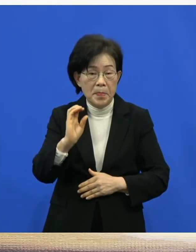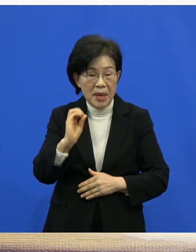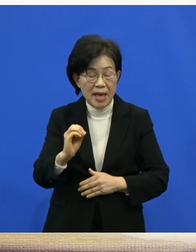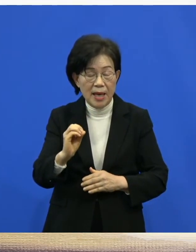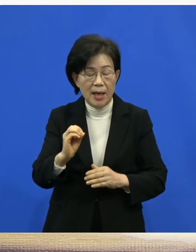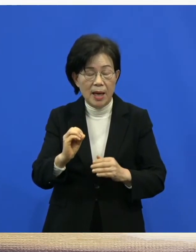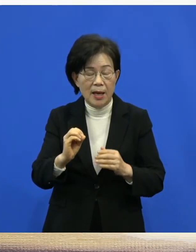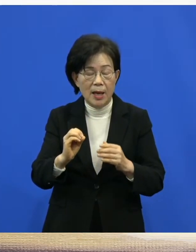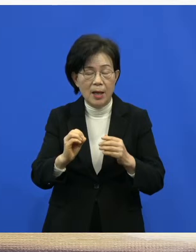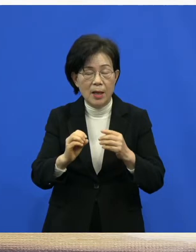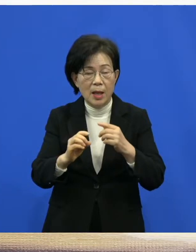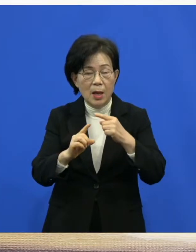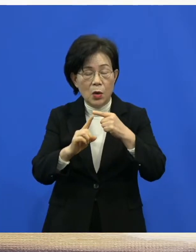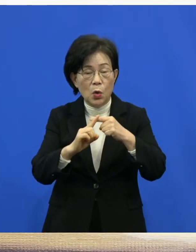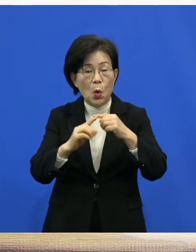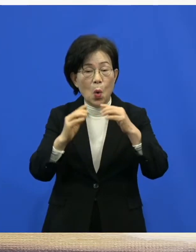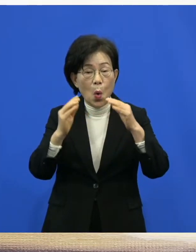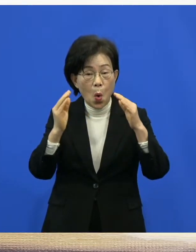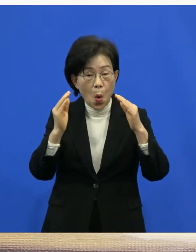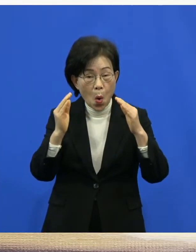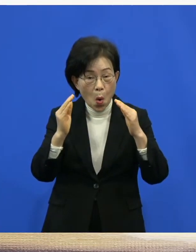장로교회 그